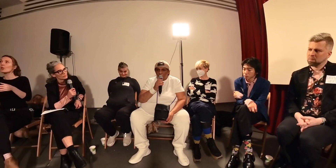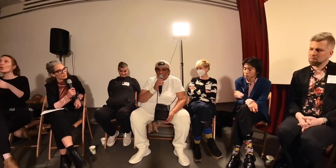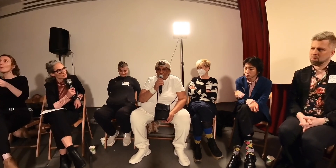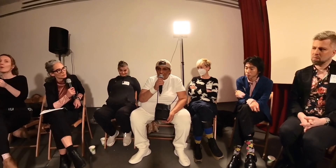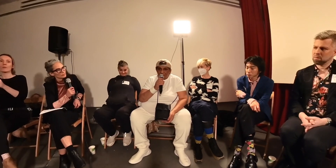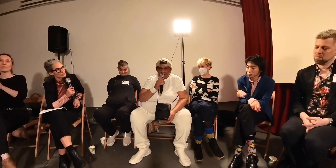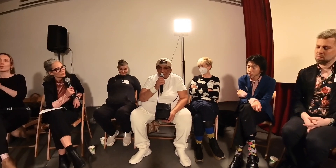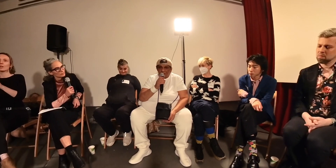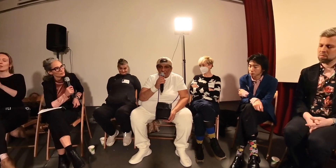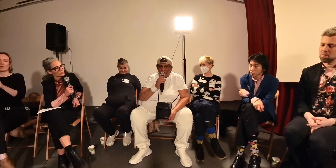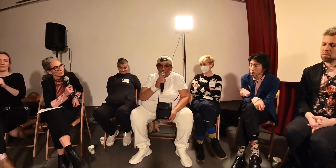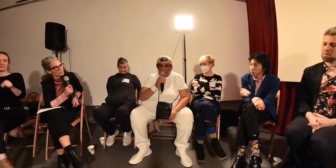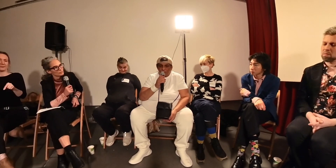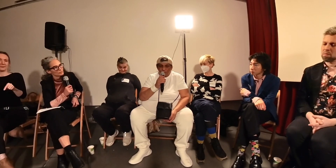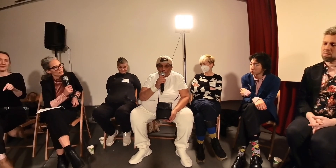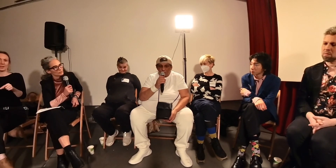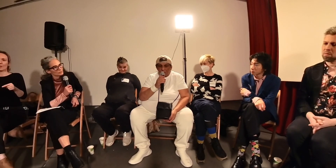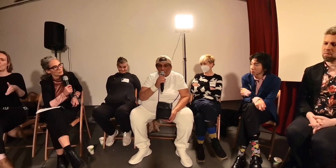Tápala jsem po ulicích tak, že